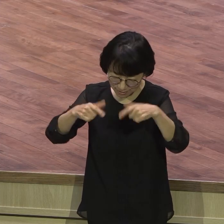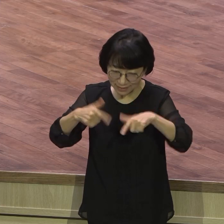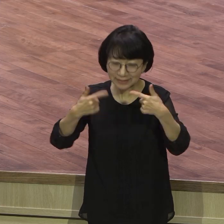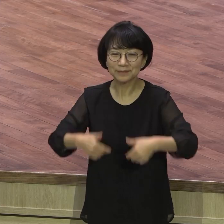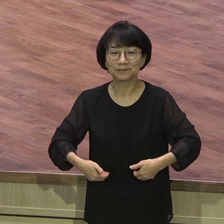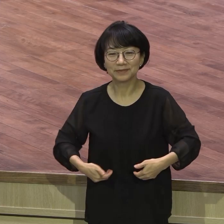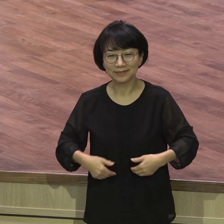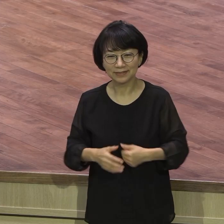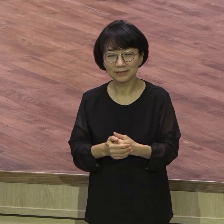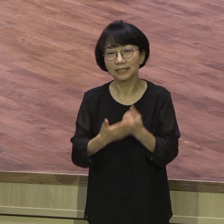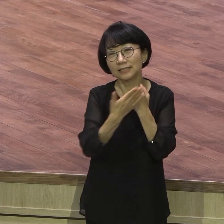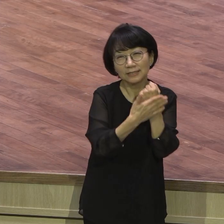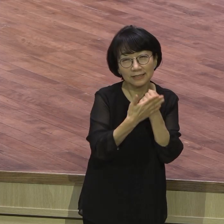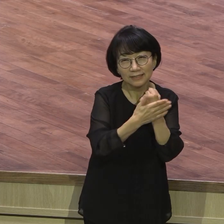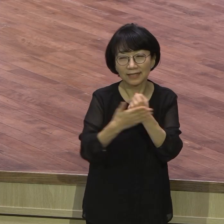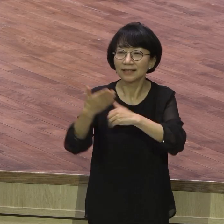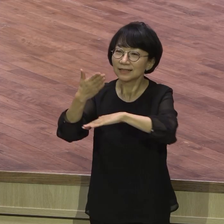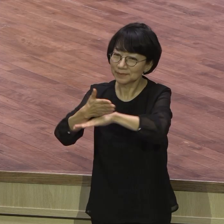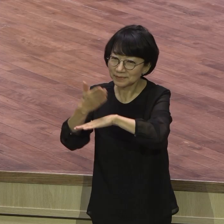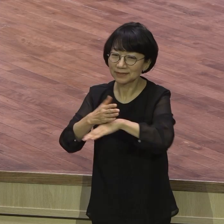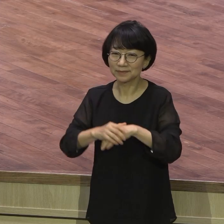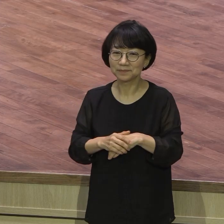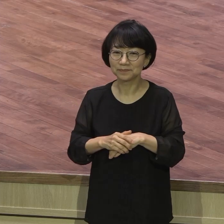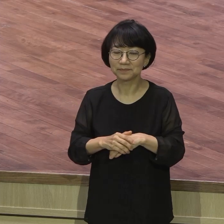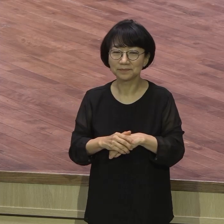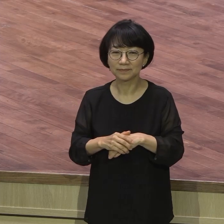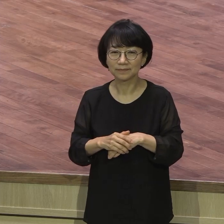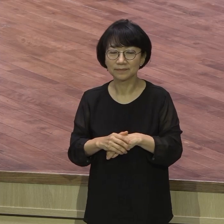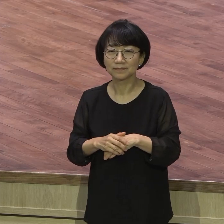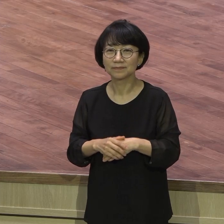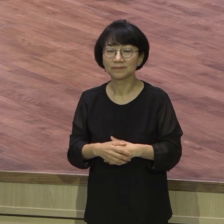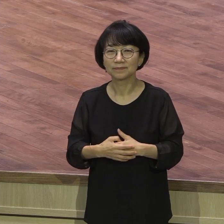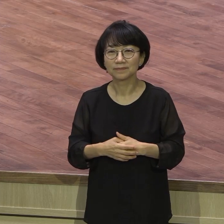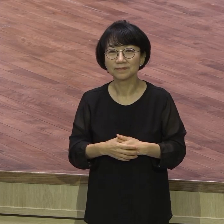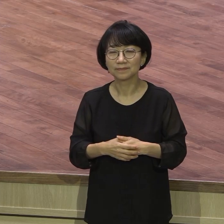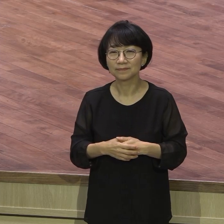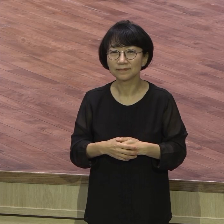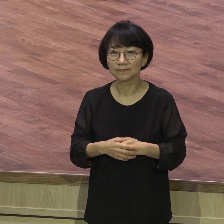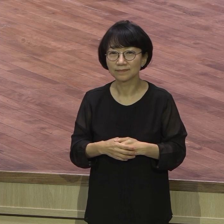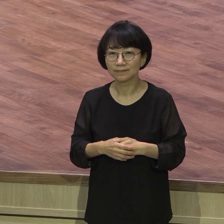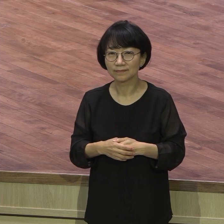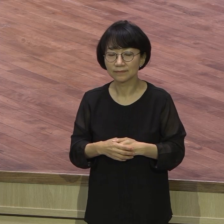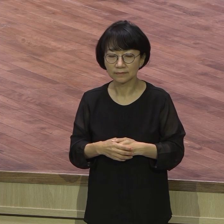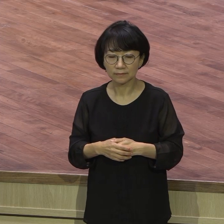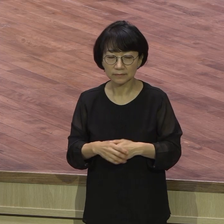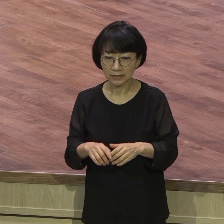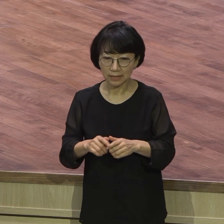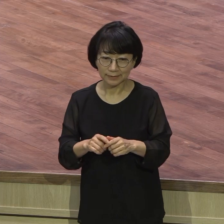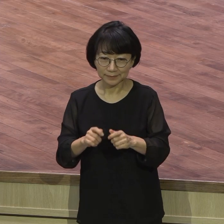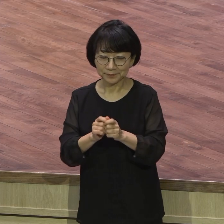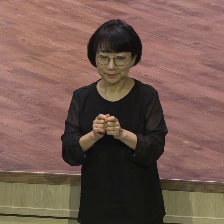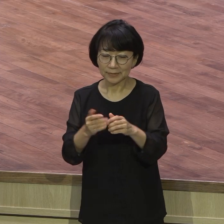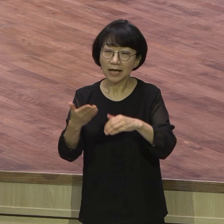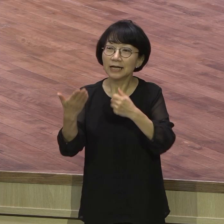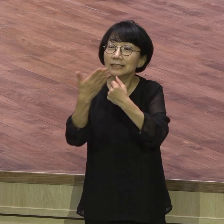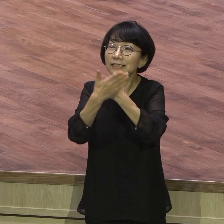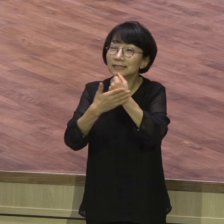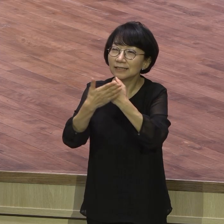이상 말하지 마세요. 다 전부 다 자기 주장이 은혜 받은 거 하나님 감사